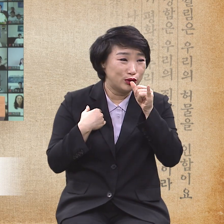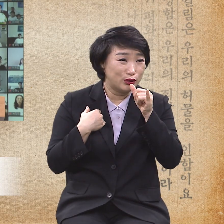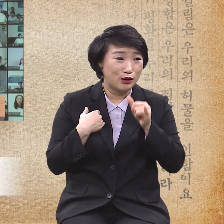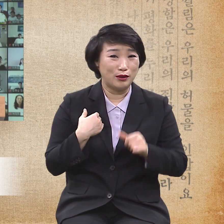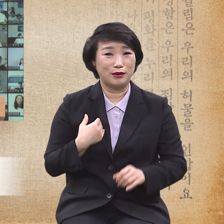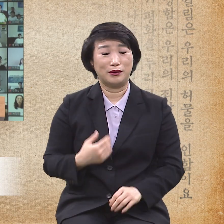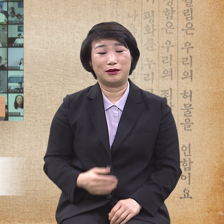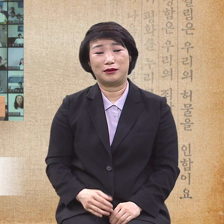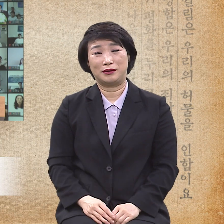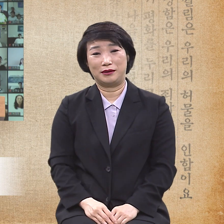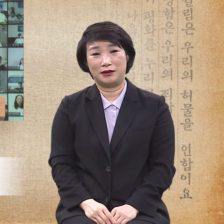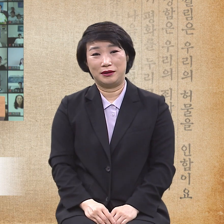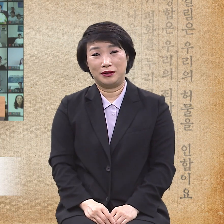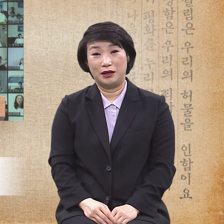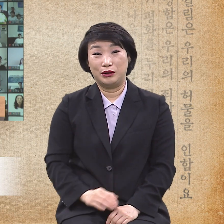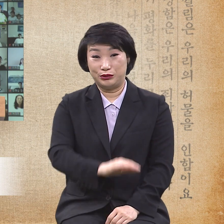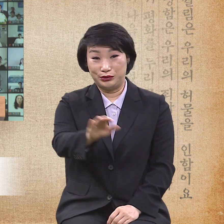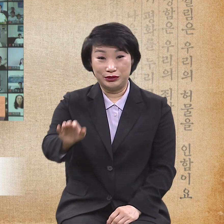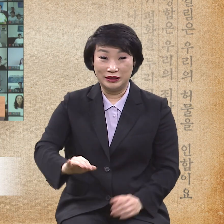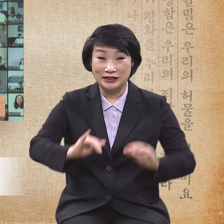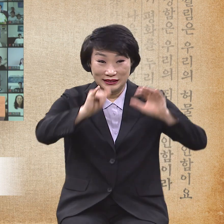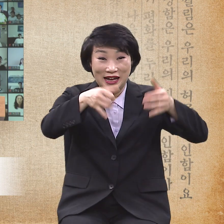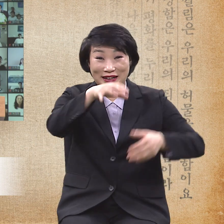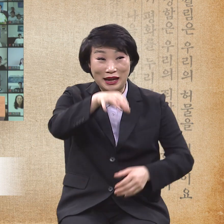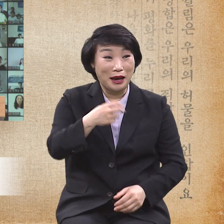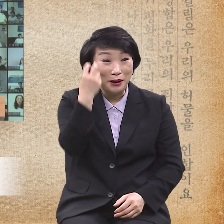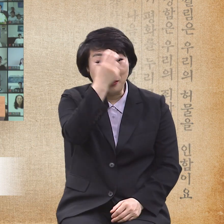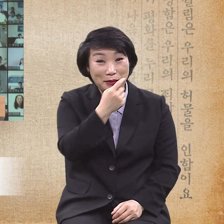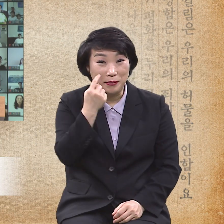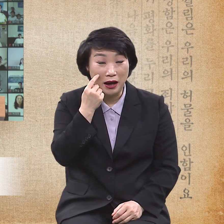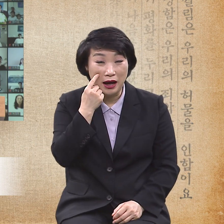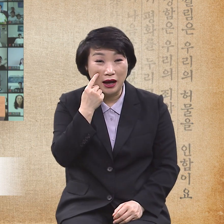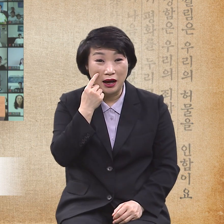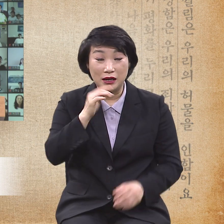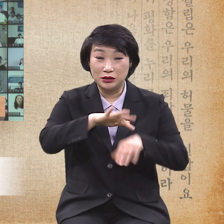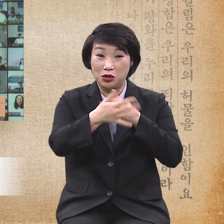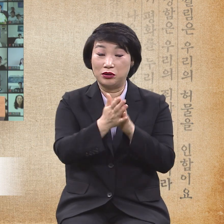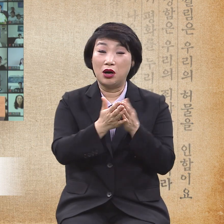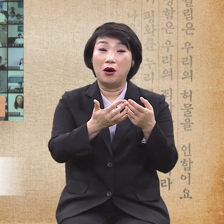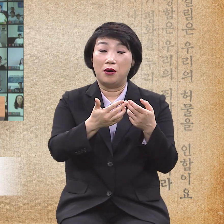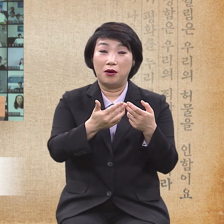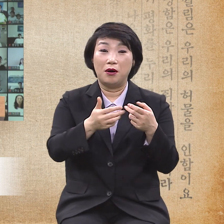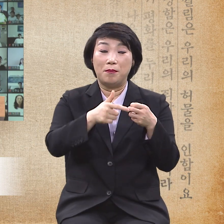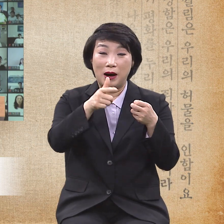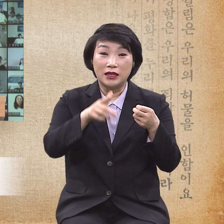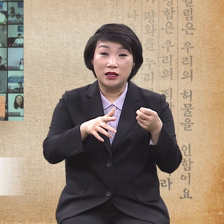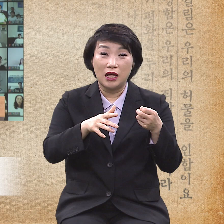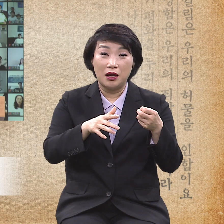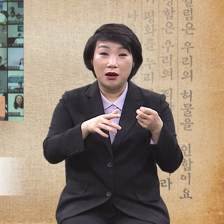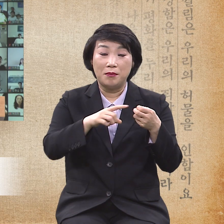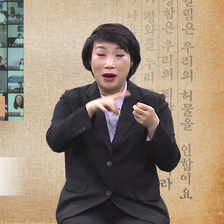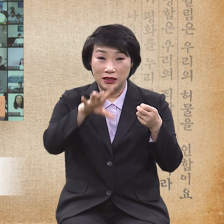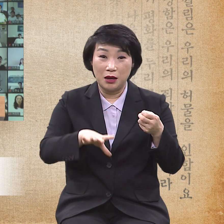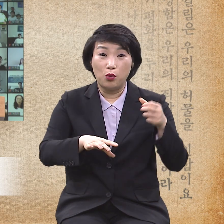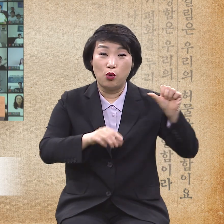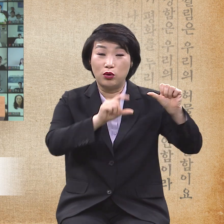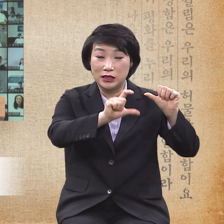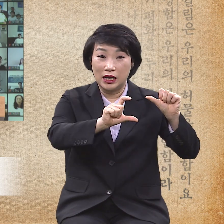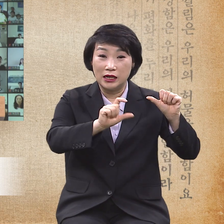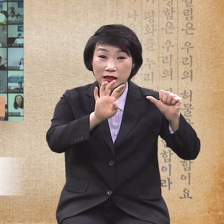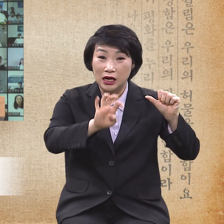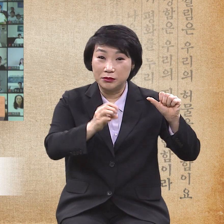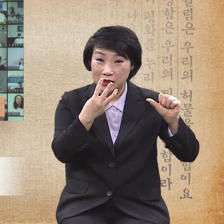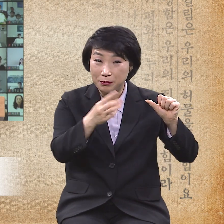사는 사람들입니다. 우리 세상에서도 그렇지 않습니까? 마태복음 5장 43절로